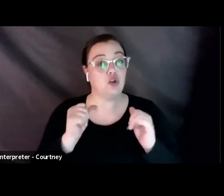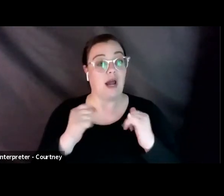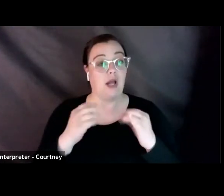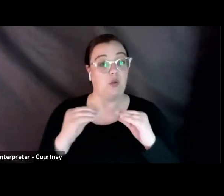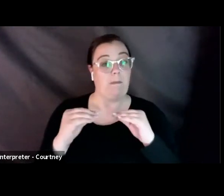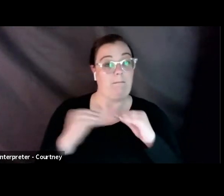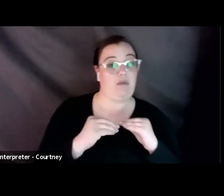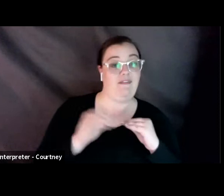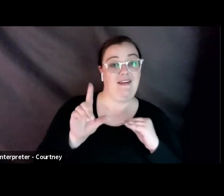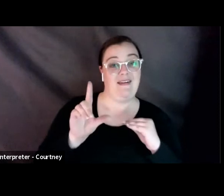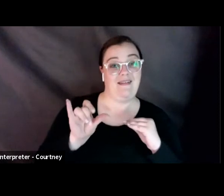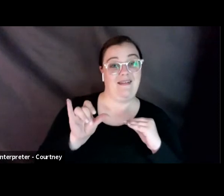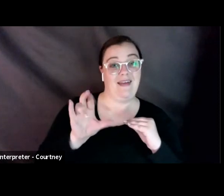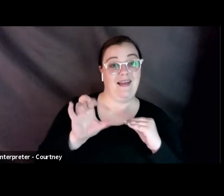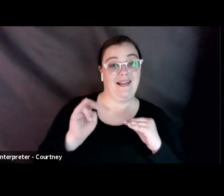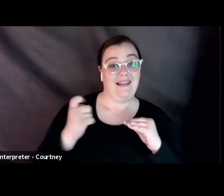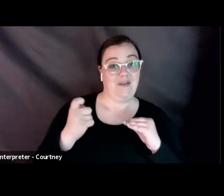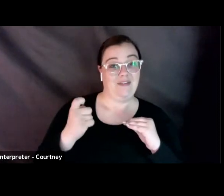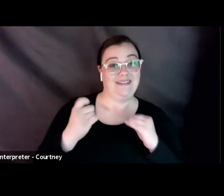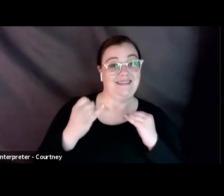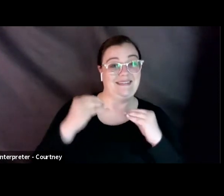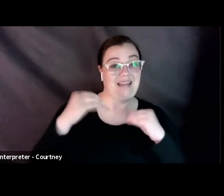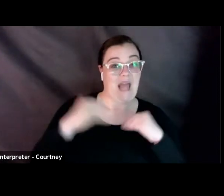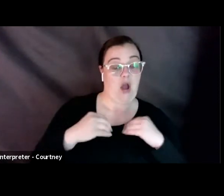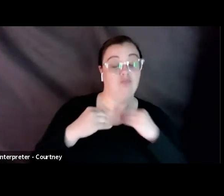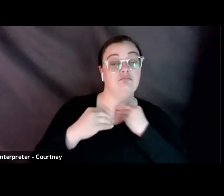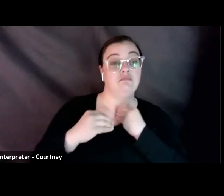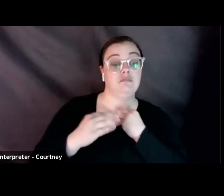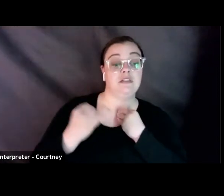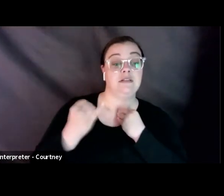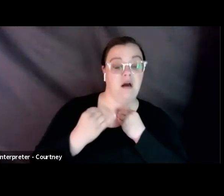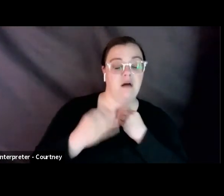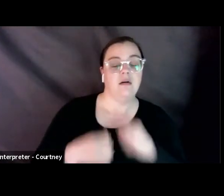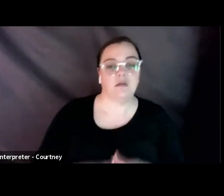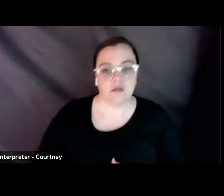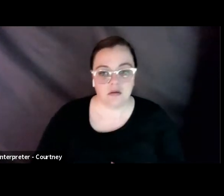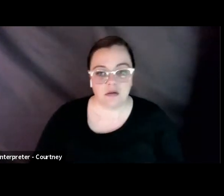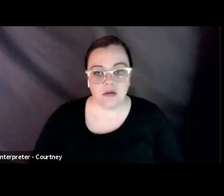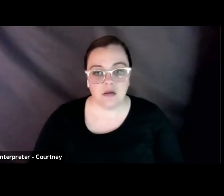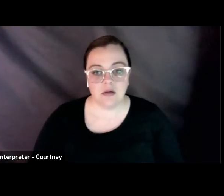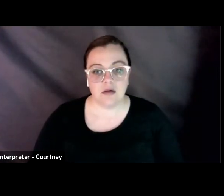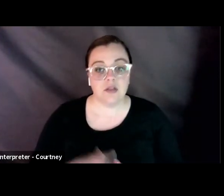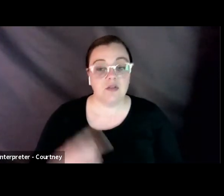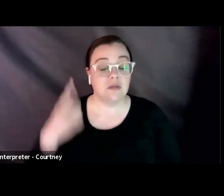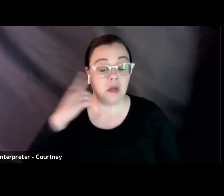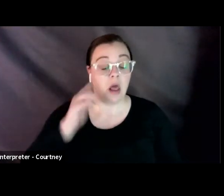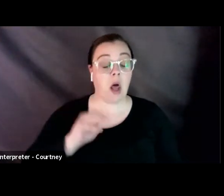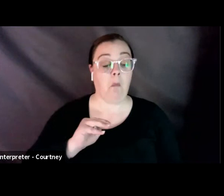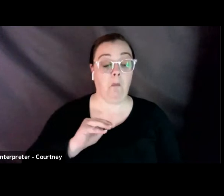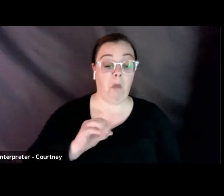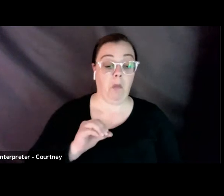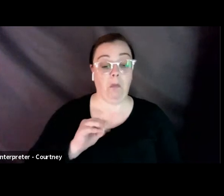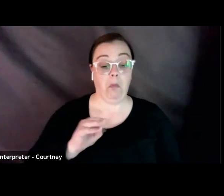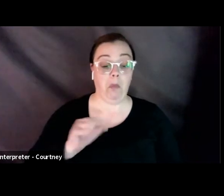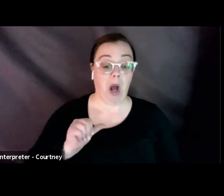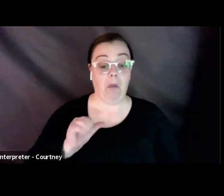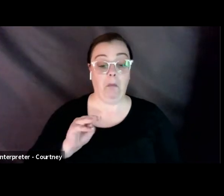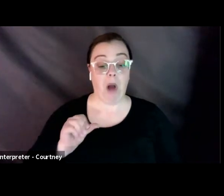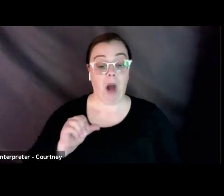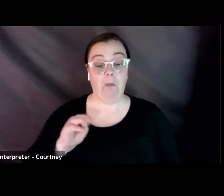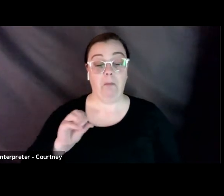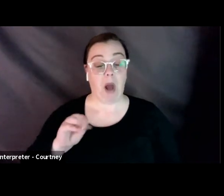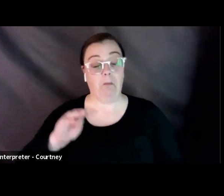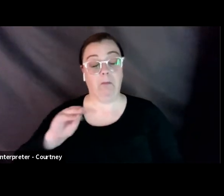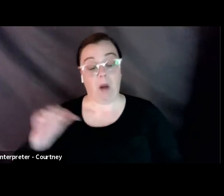for warm up so that you don't start to squeeze and push. So you're gonna be like, mum, mum, mum, mum, mum, mum,